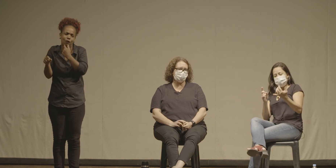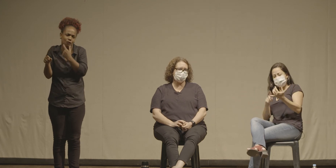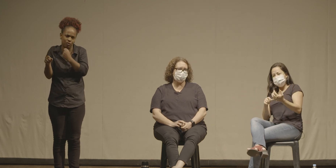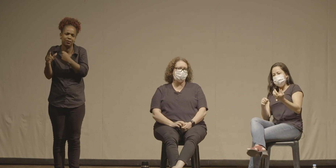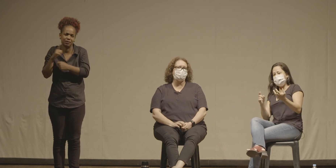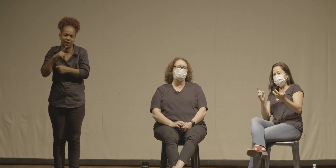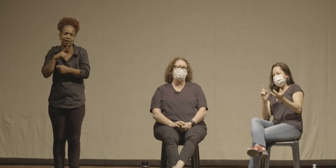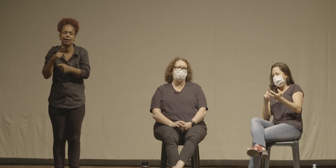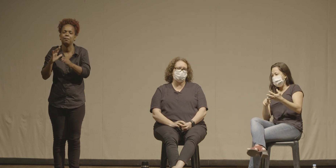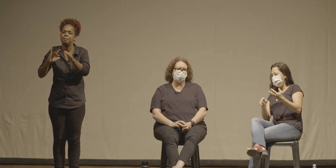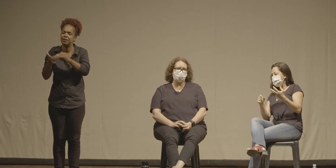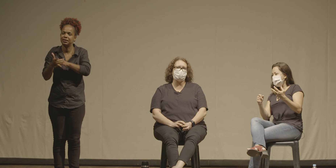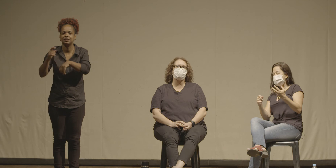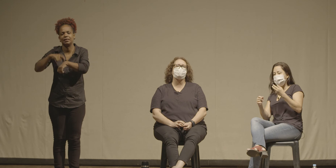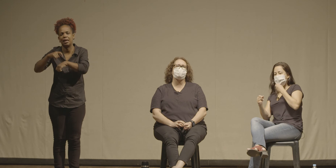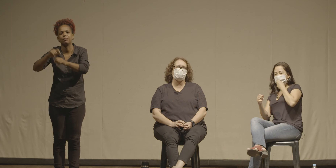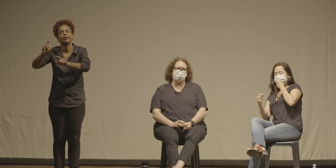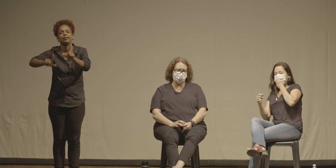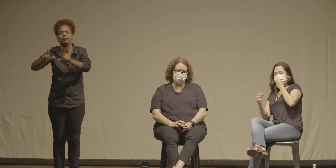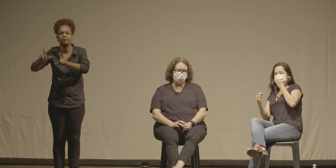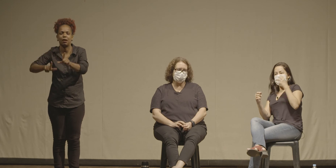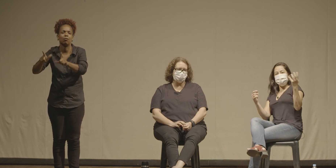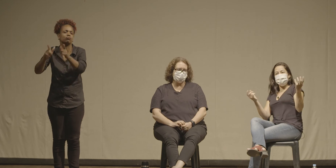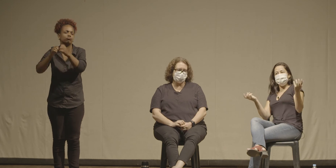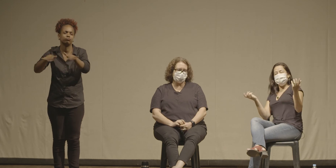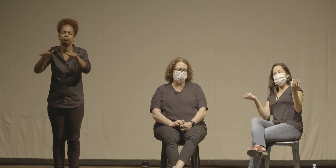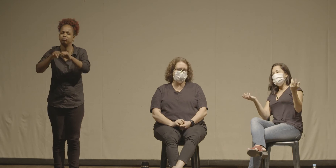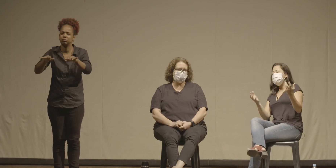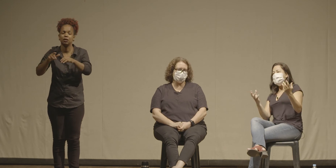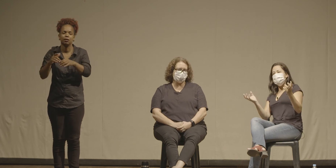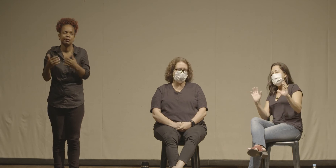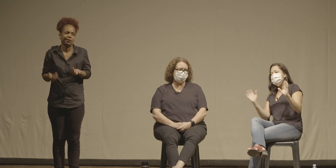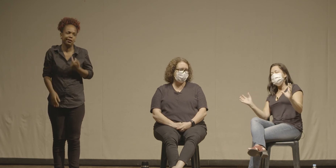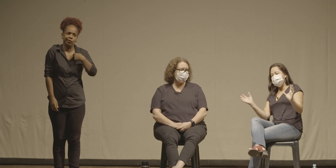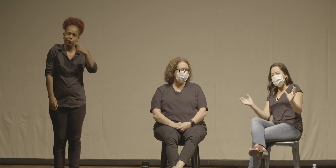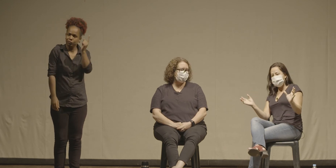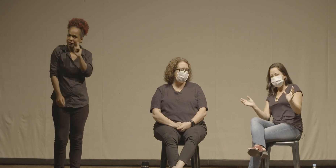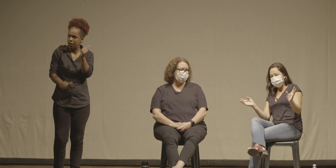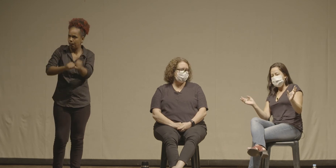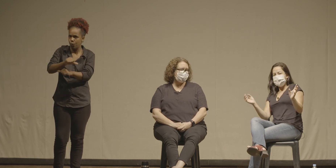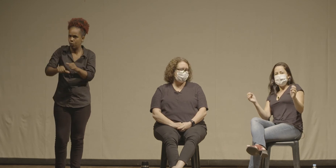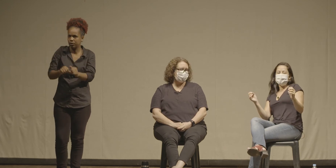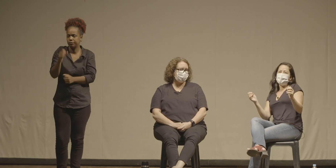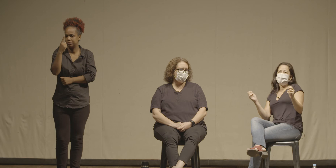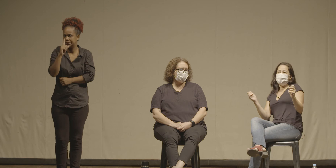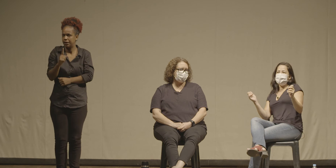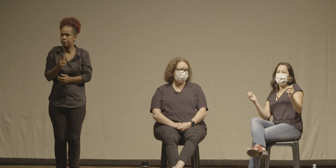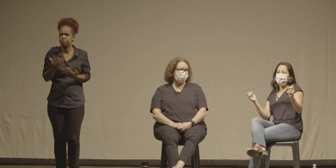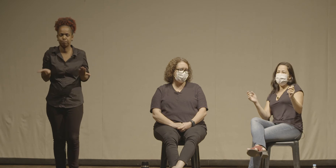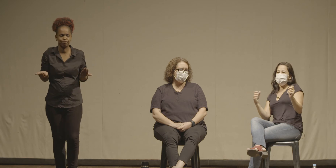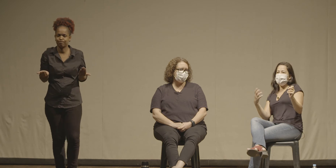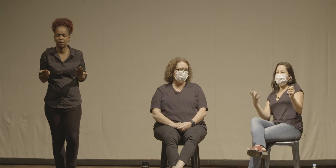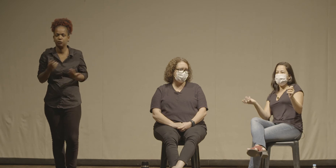de espaço de mídia, de tempo televisivo. Então, eu não sei como é que se muda isso, tá?